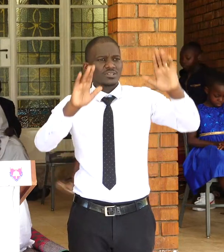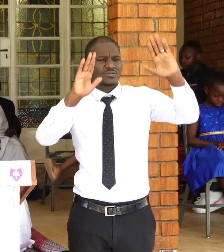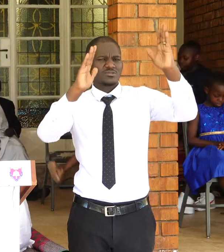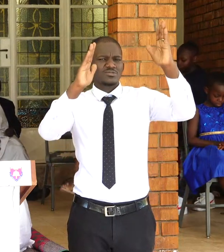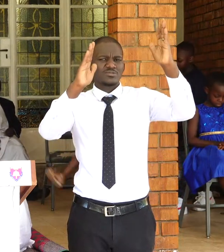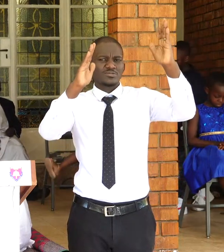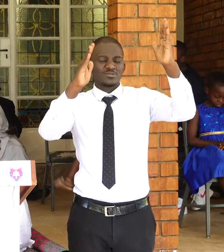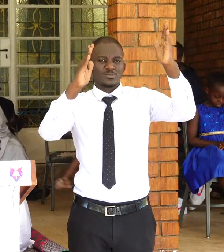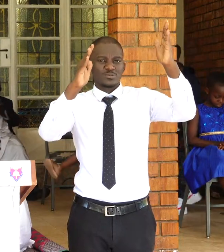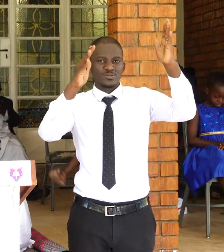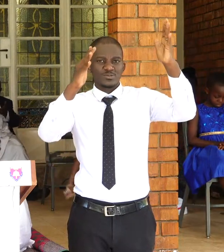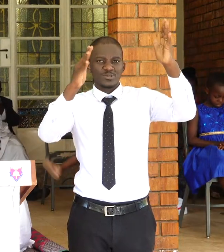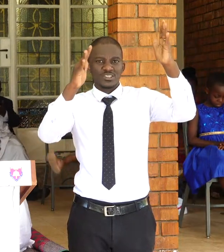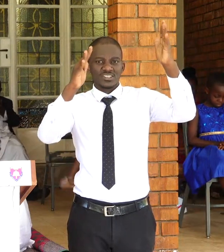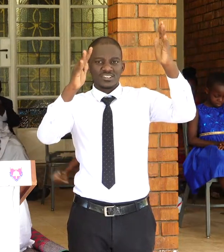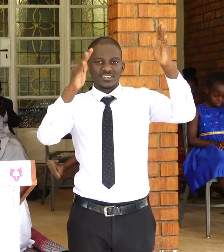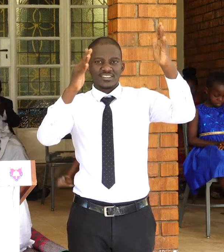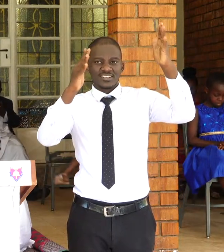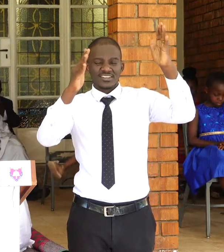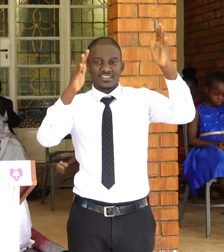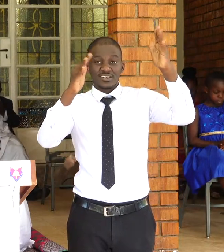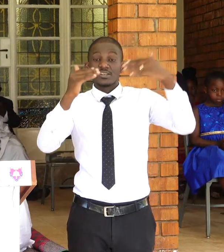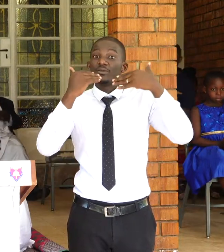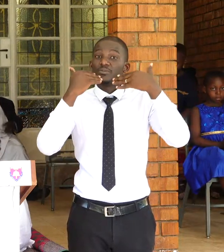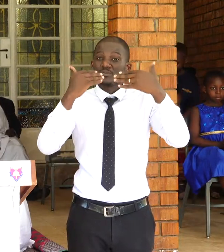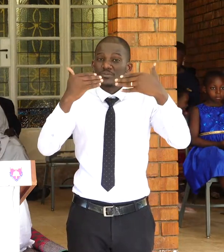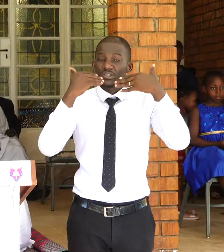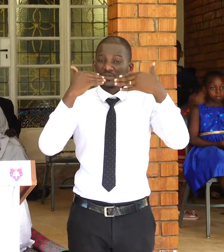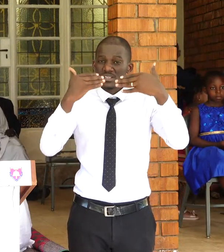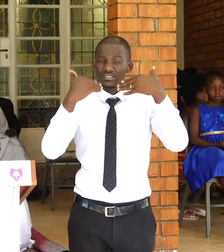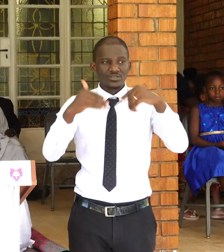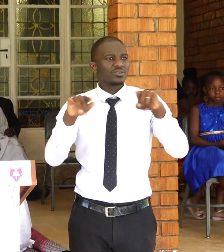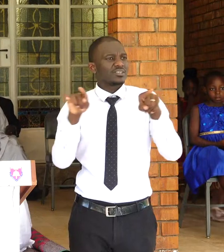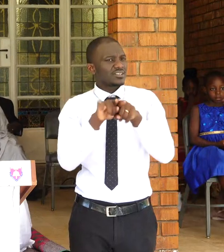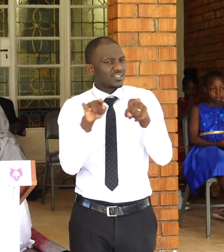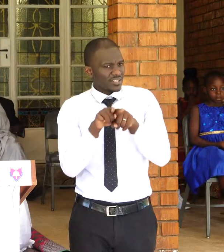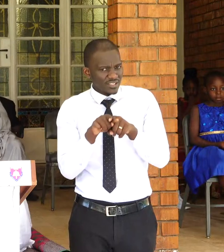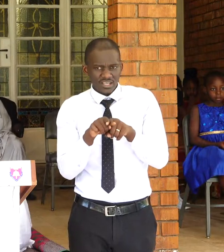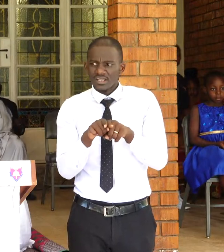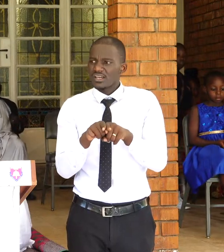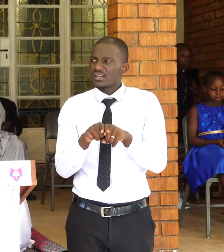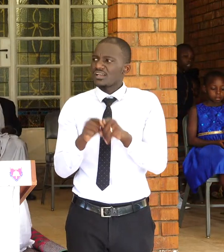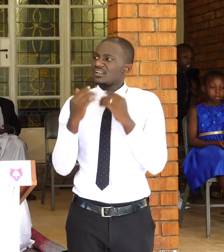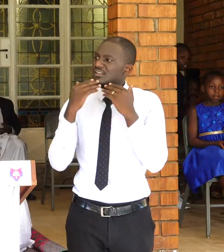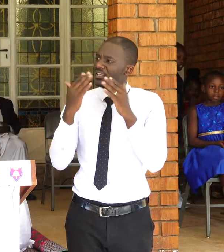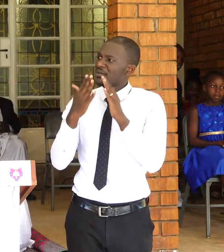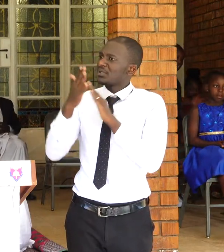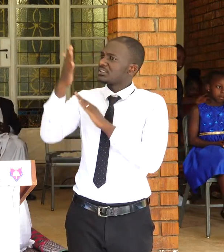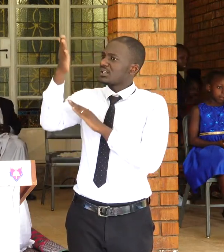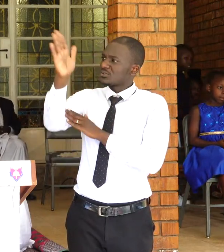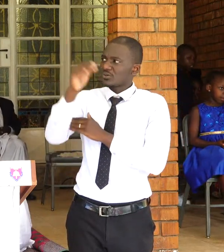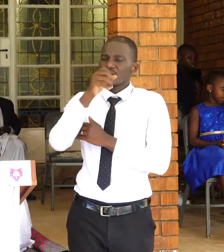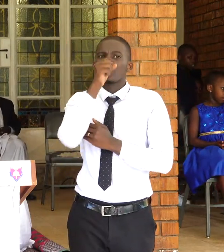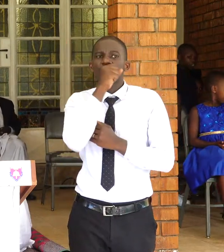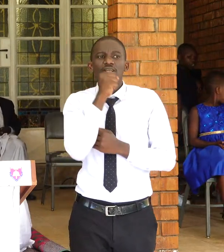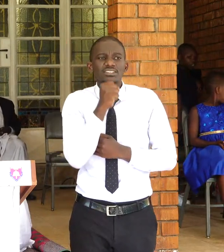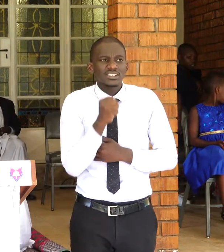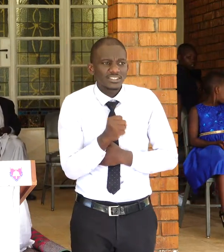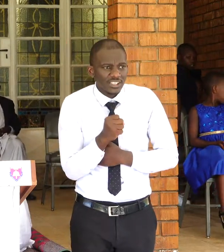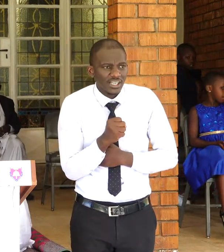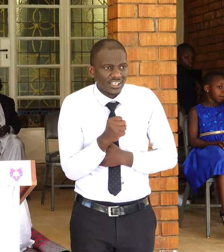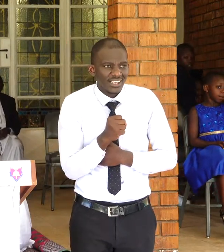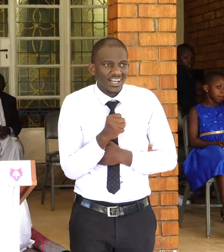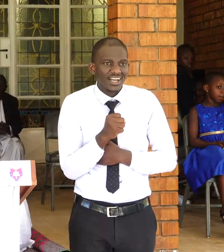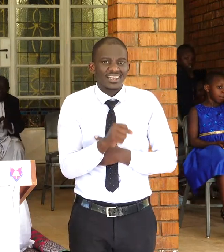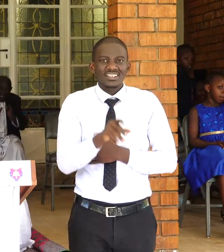Raymond tezimala, muzikube nnyabula, mwebale. Mukkirize era nneebaze Katonda olwa jjajja wange